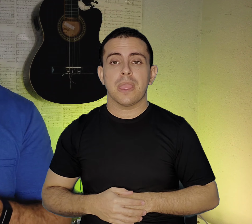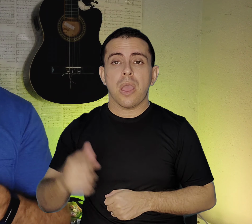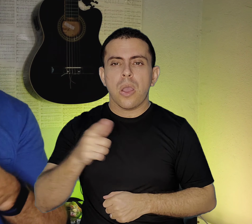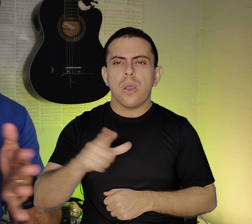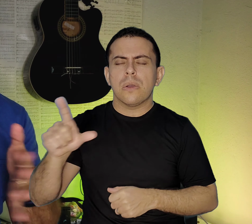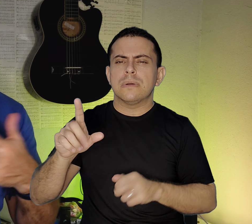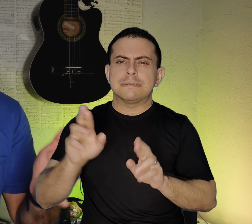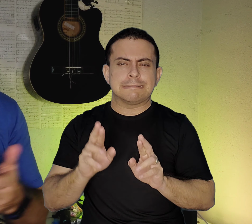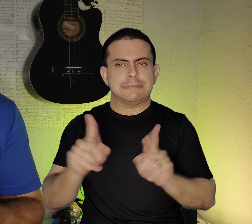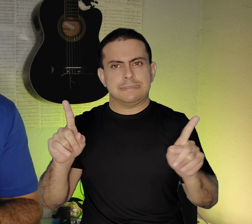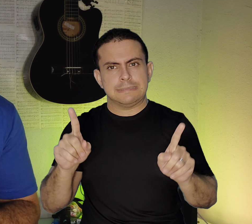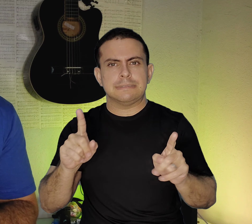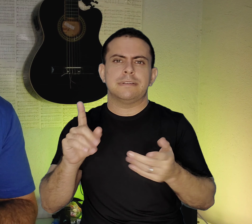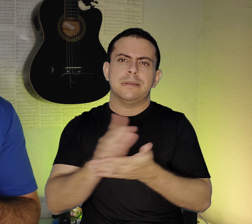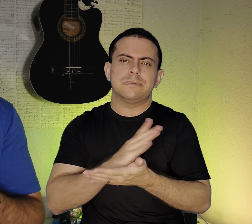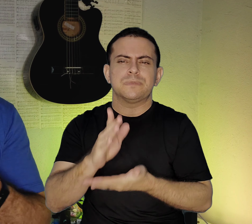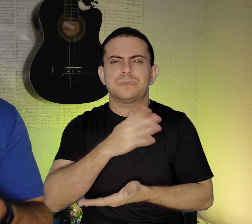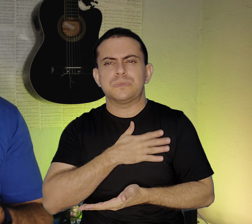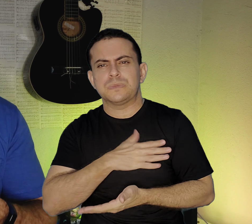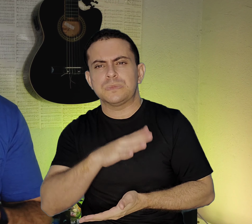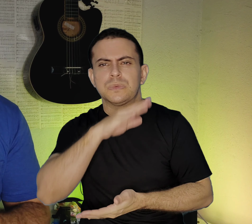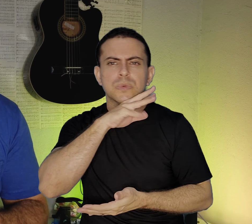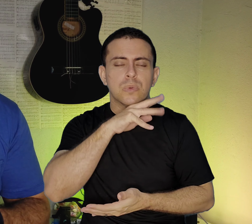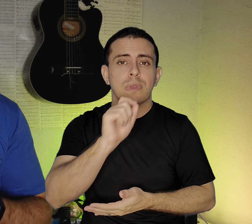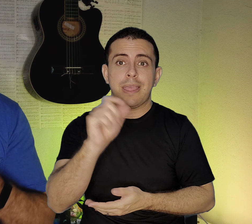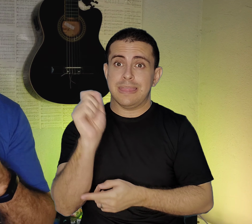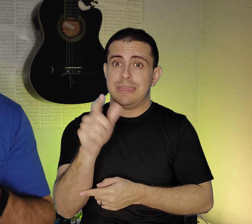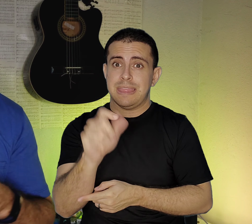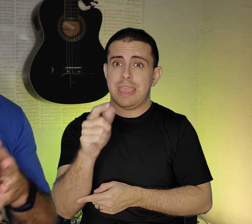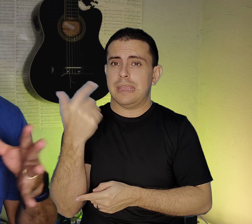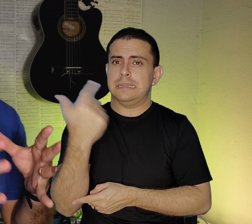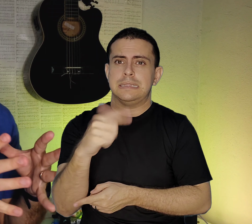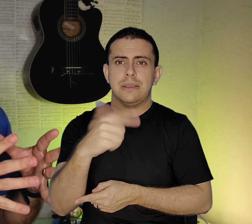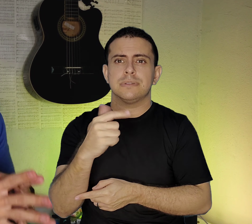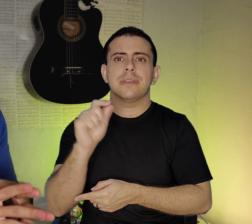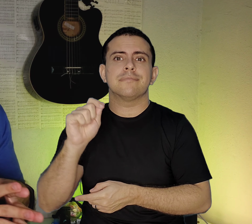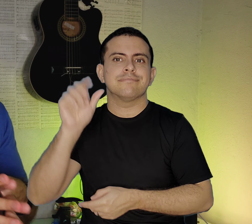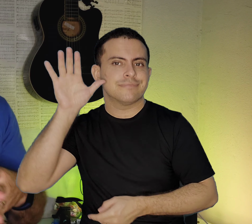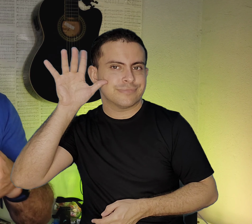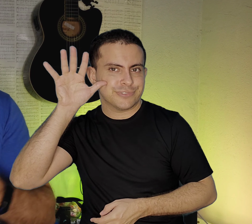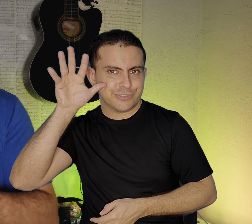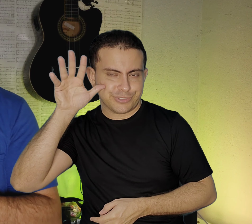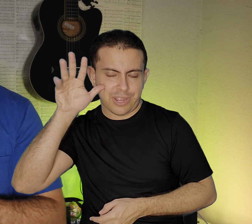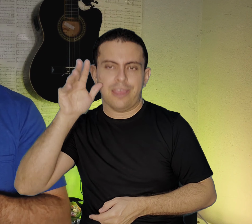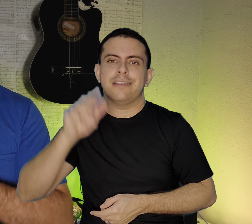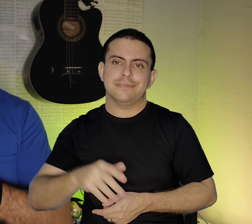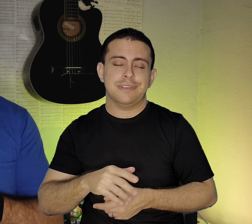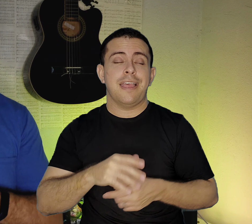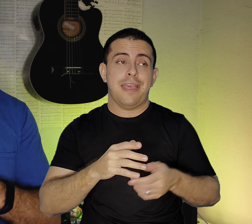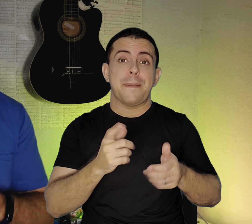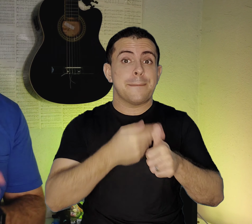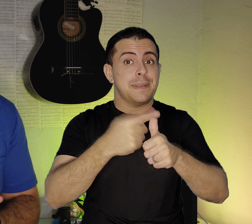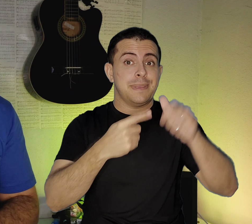diferente Que talvez alguns achem ruim Que no Telegram não tem a opção de colocar os status Coisa que veio